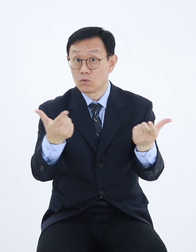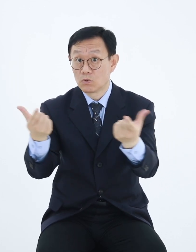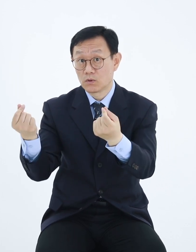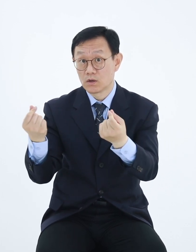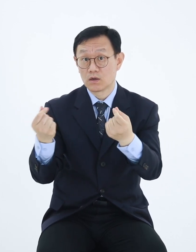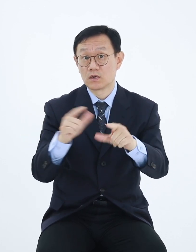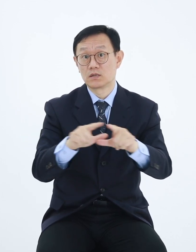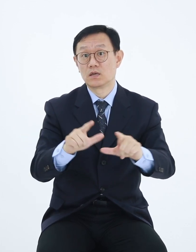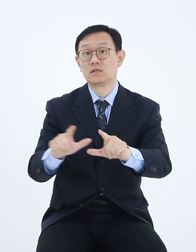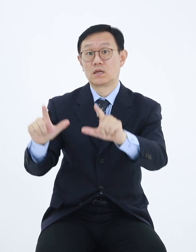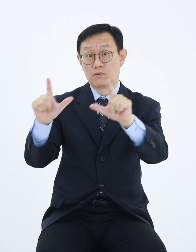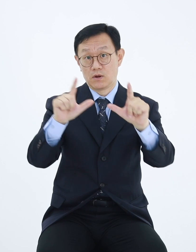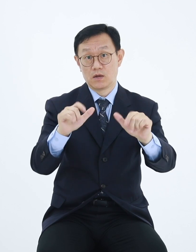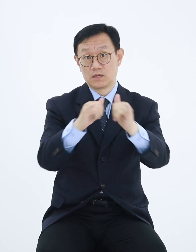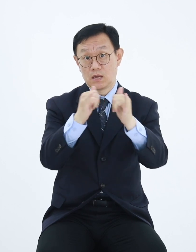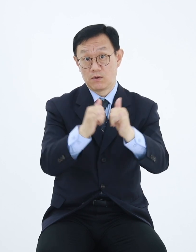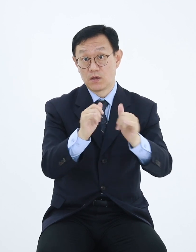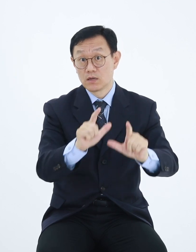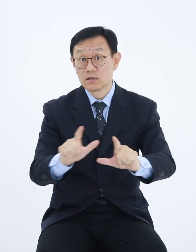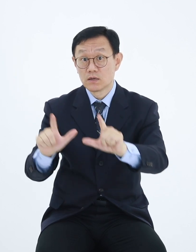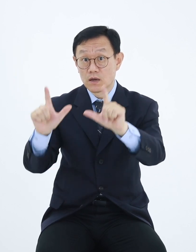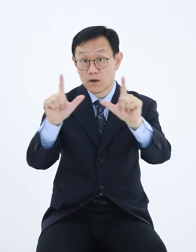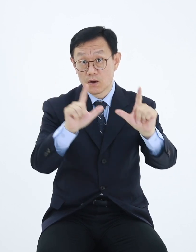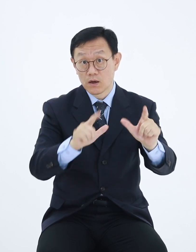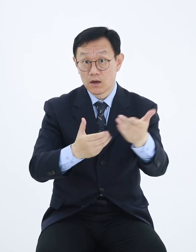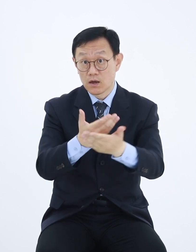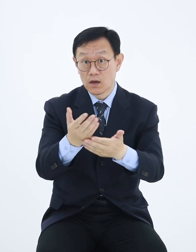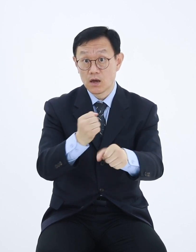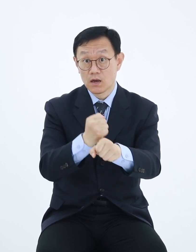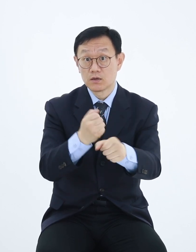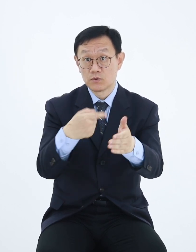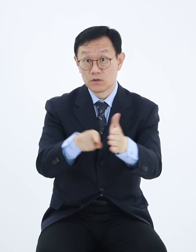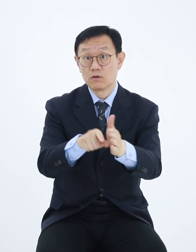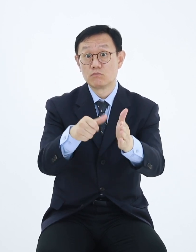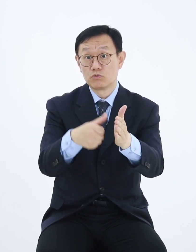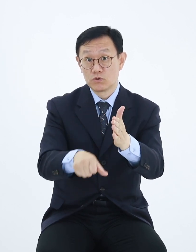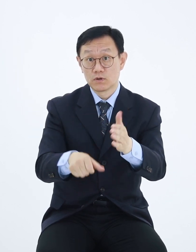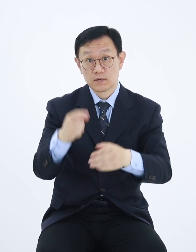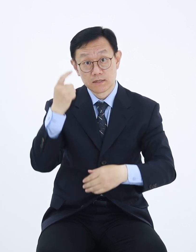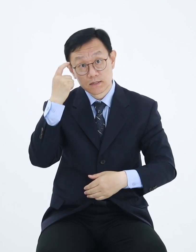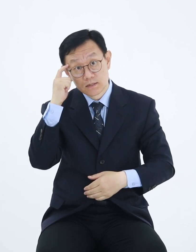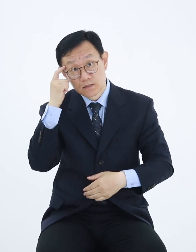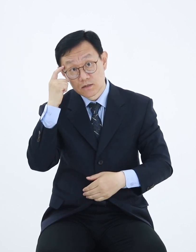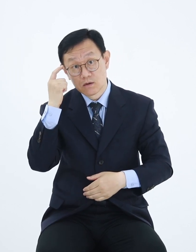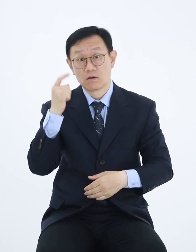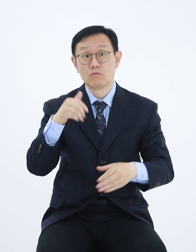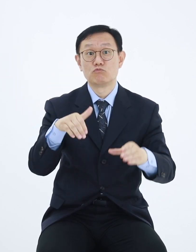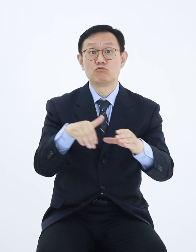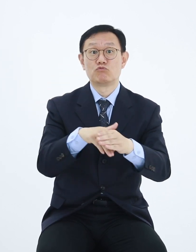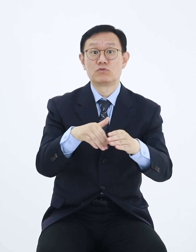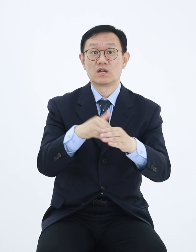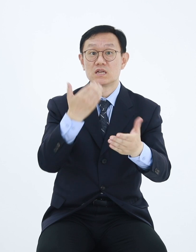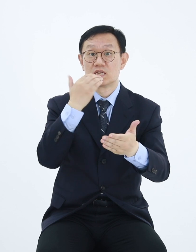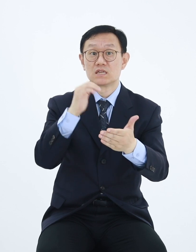일상생활 및 사회생활을 향유할 수 있도록 물리적 인식적 문화적 장벽을 제거하고